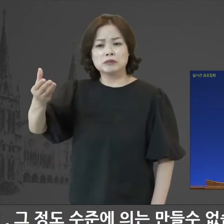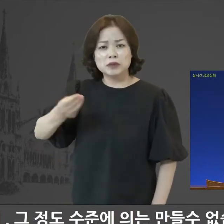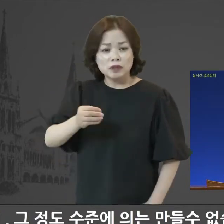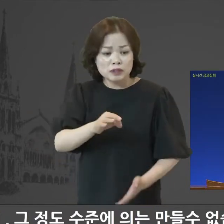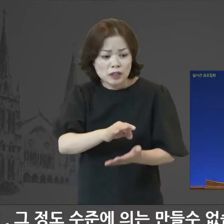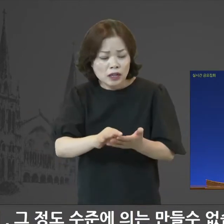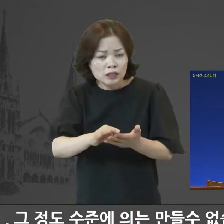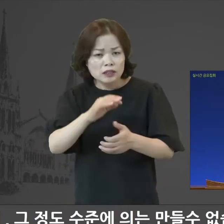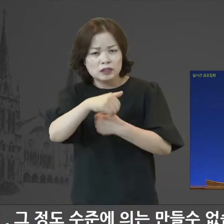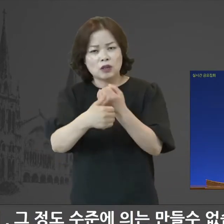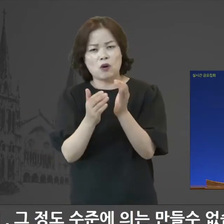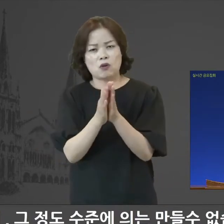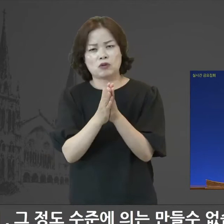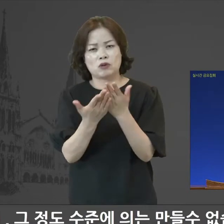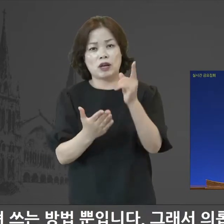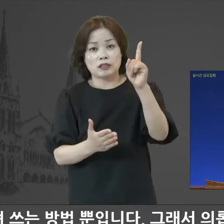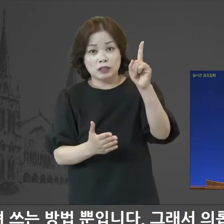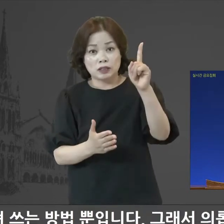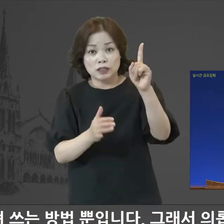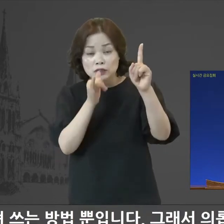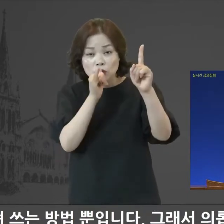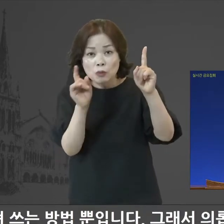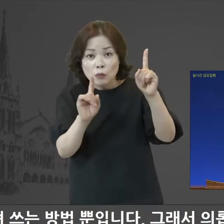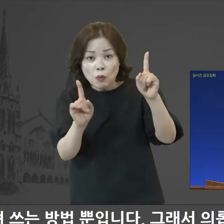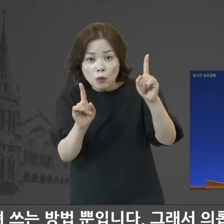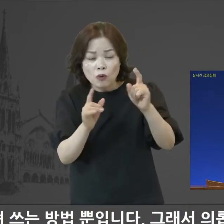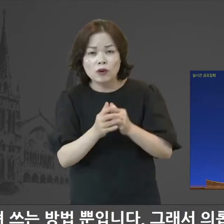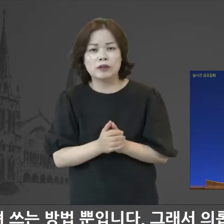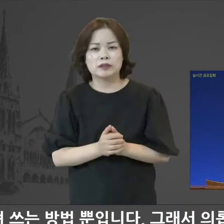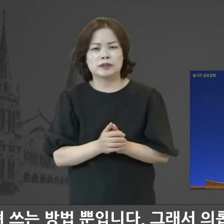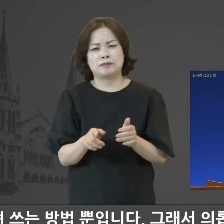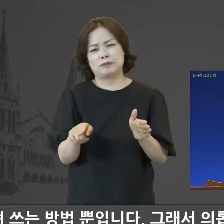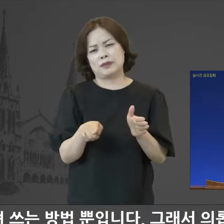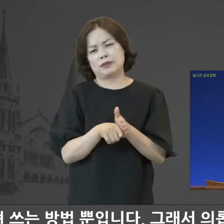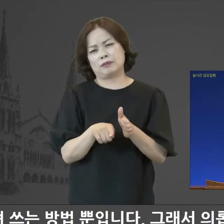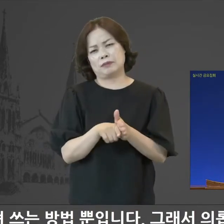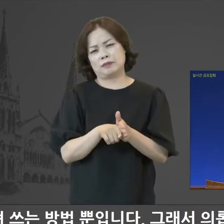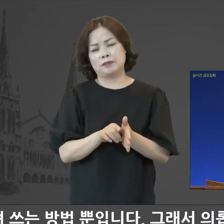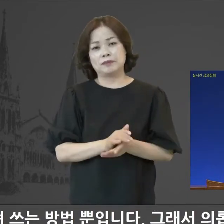방법이 성경에 딱 한 가지라고 얘기합니다. 두 글자, 뭐죠? 믿음이에요.